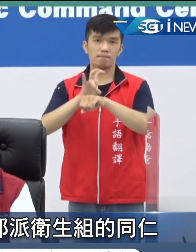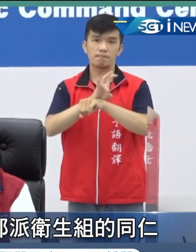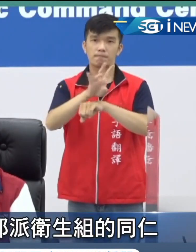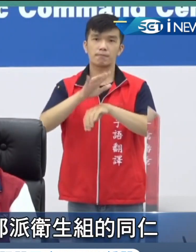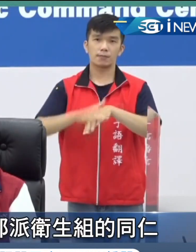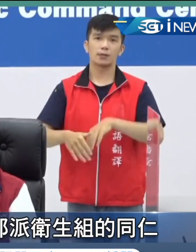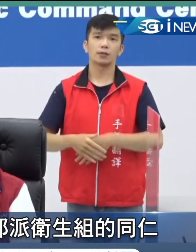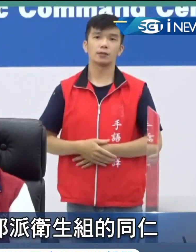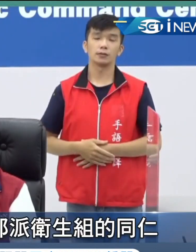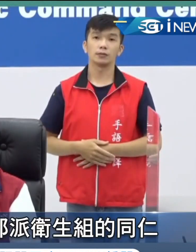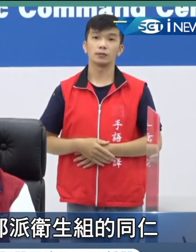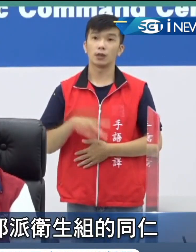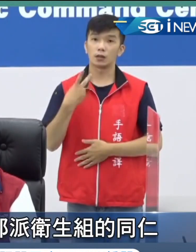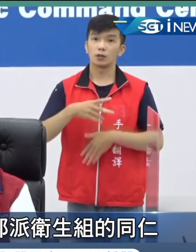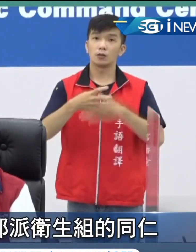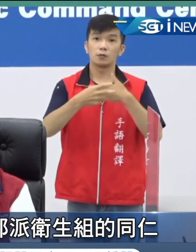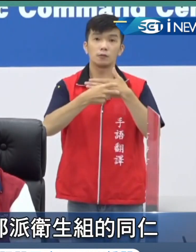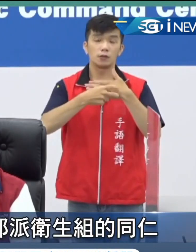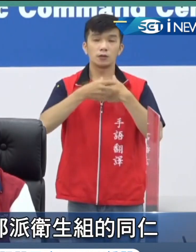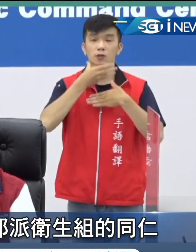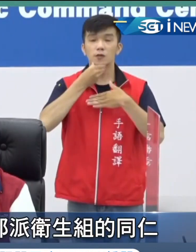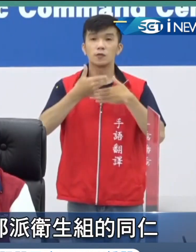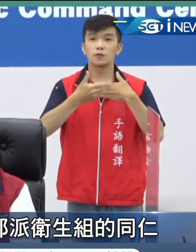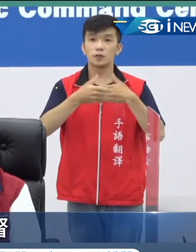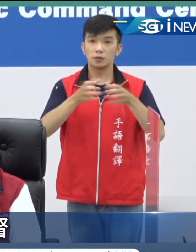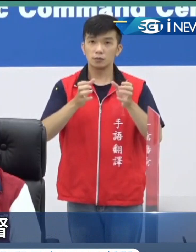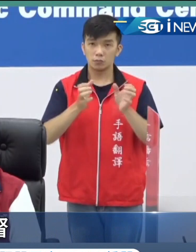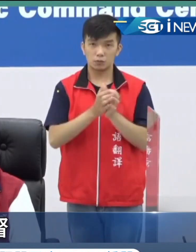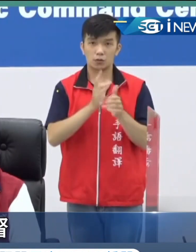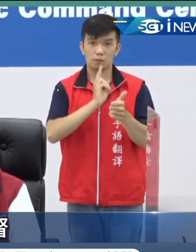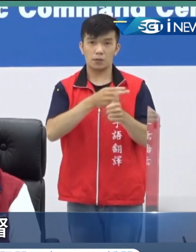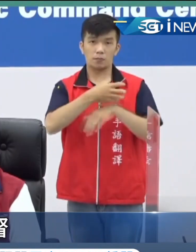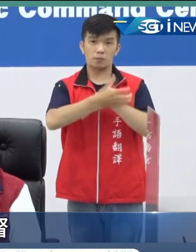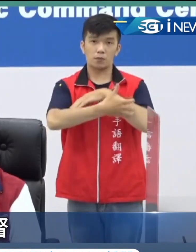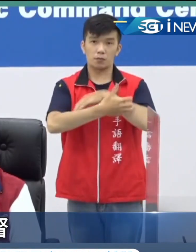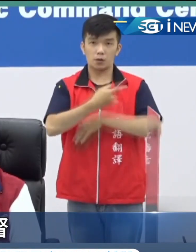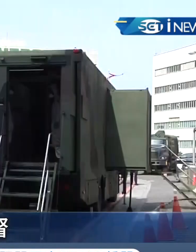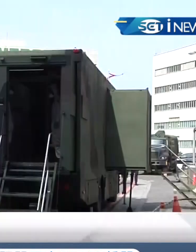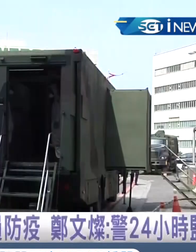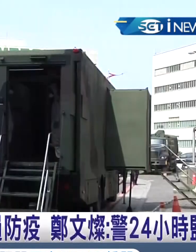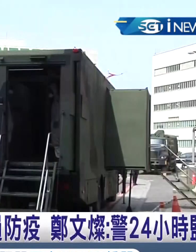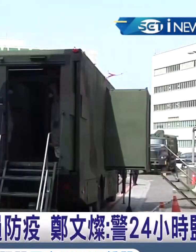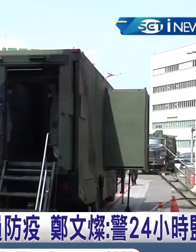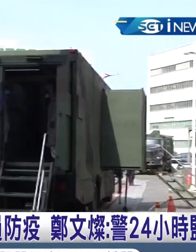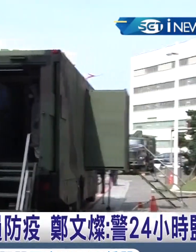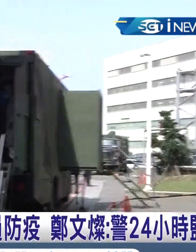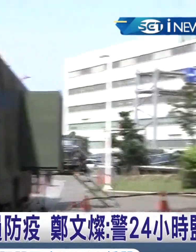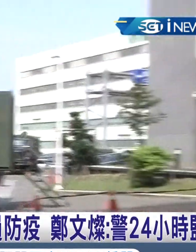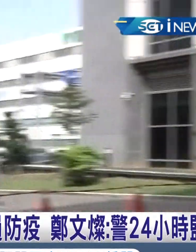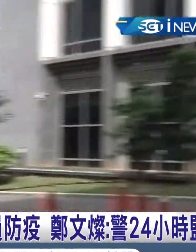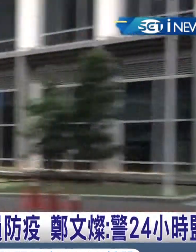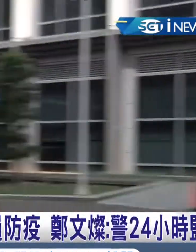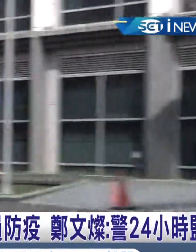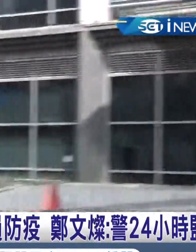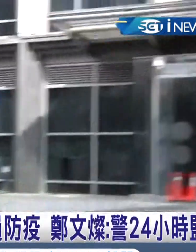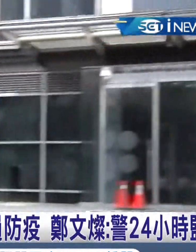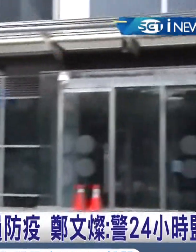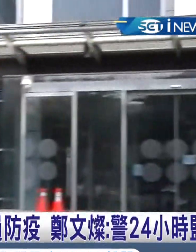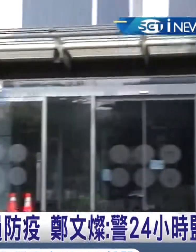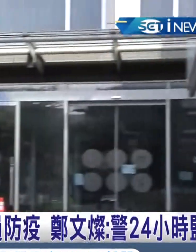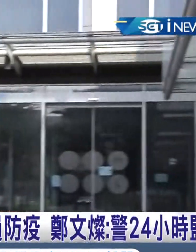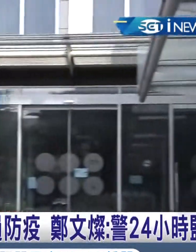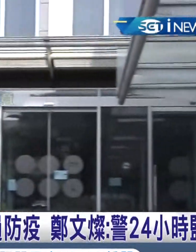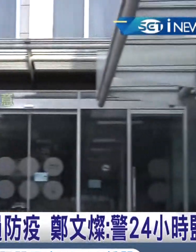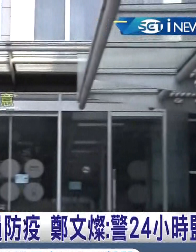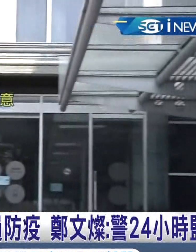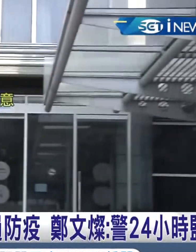部派这个卫生组的同仁哦负责运作的监督。 至于诺富特一馆何时恢复，还需要经